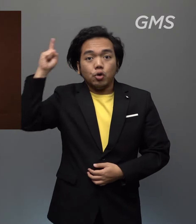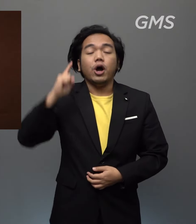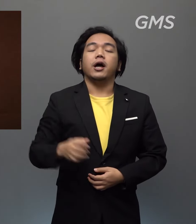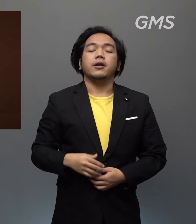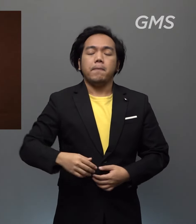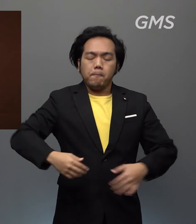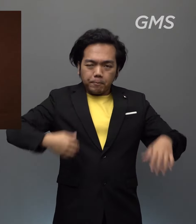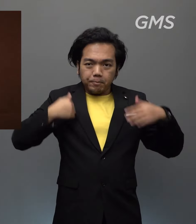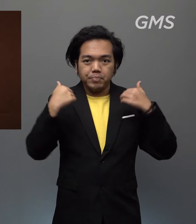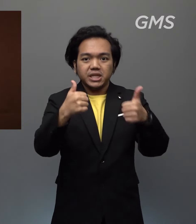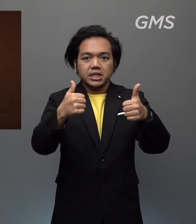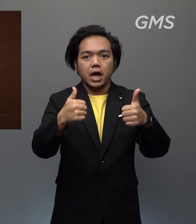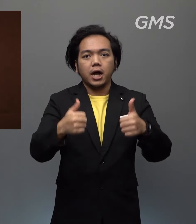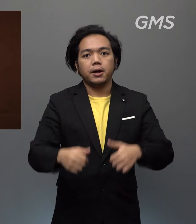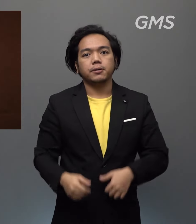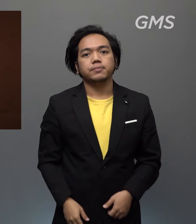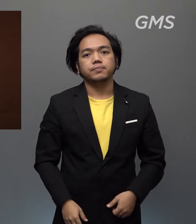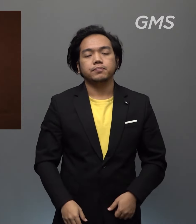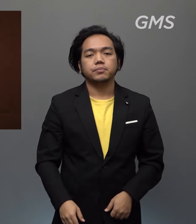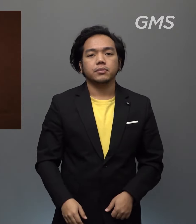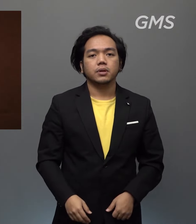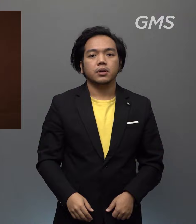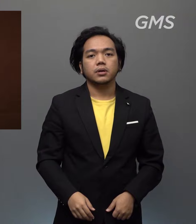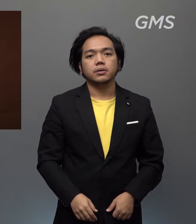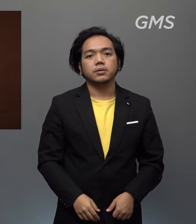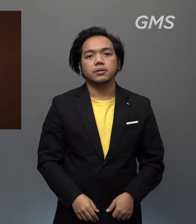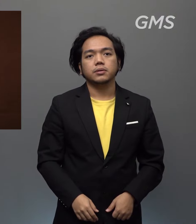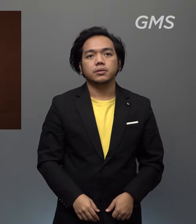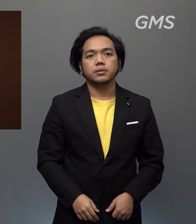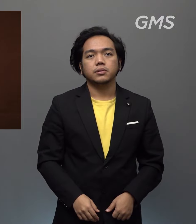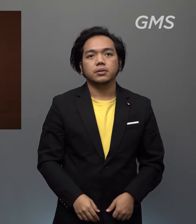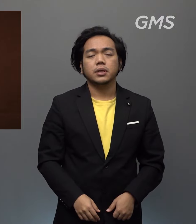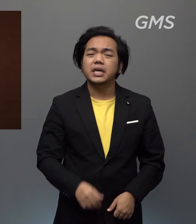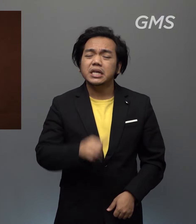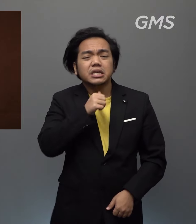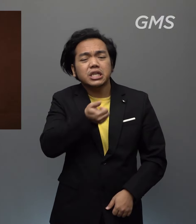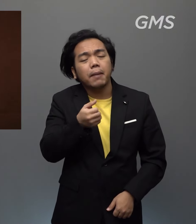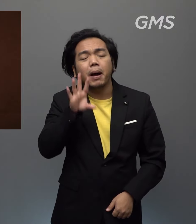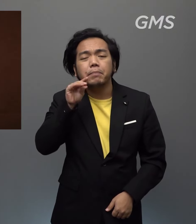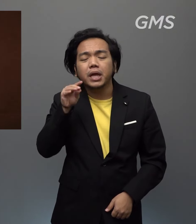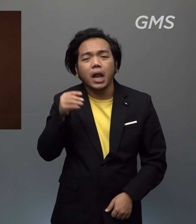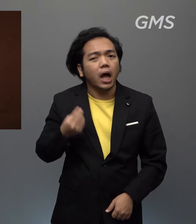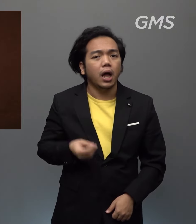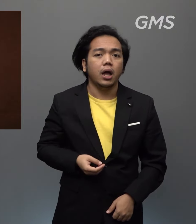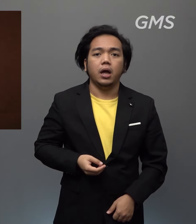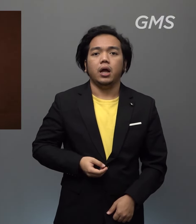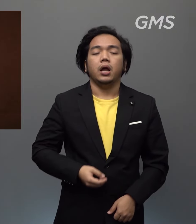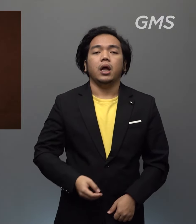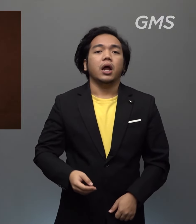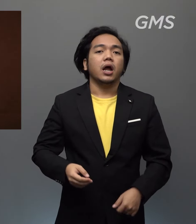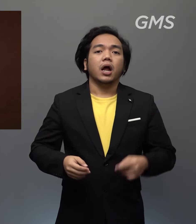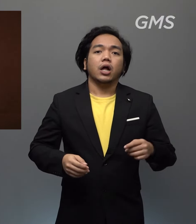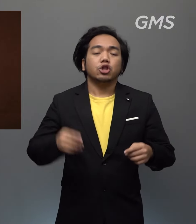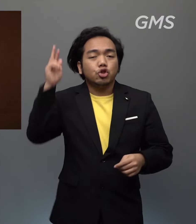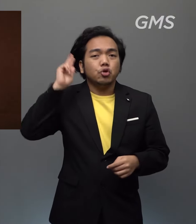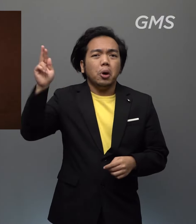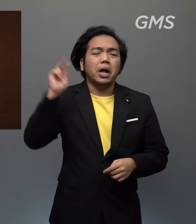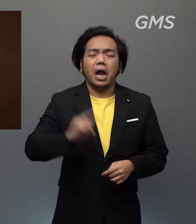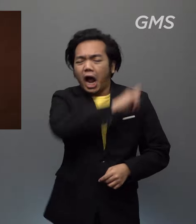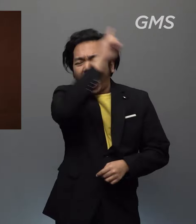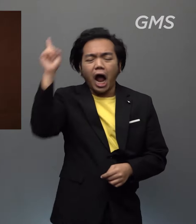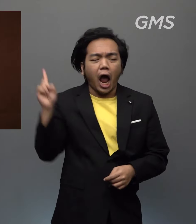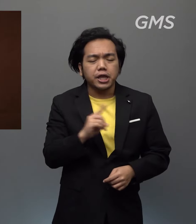Siapa bilang Tuhan itu memberikan atau menyatakan kehendaknya hanya ketika kondisi kita dalam baik, waktu kita